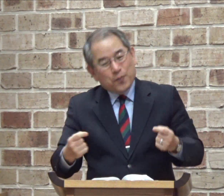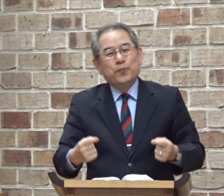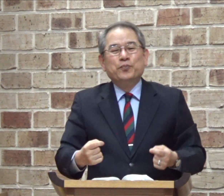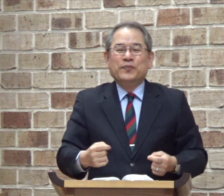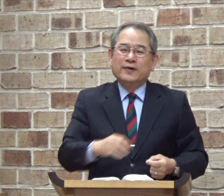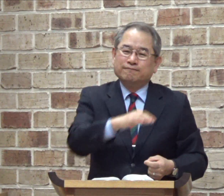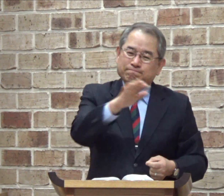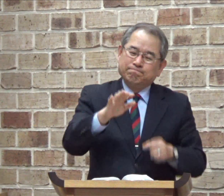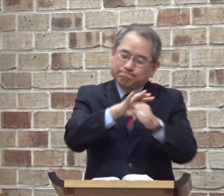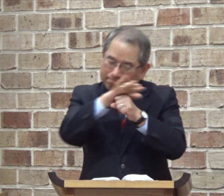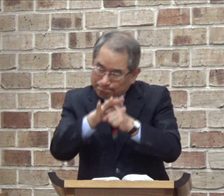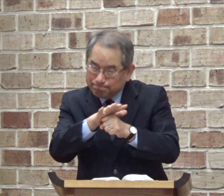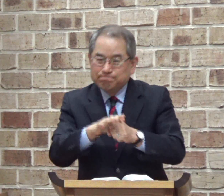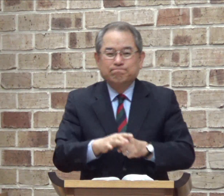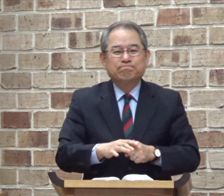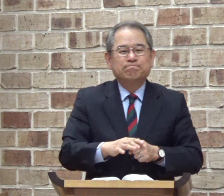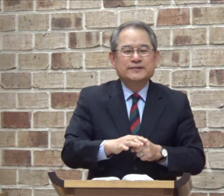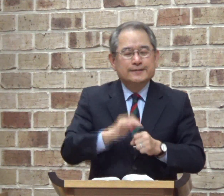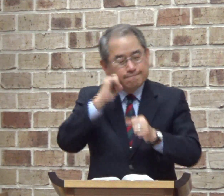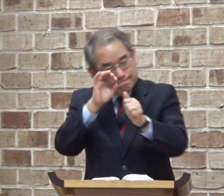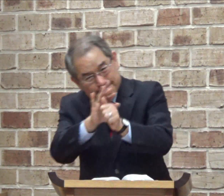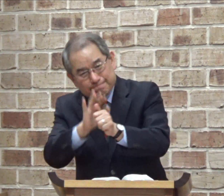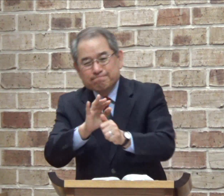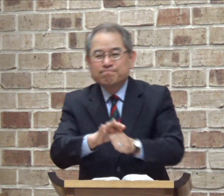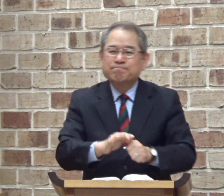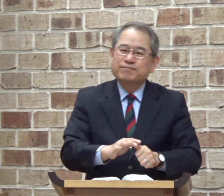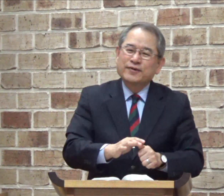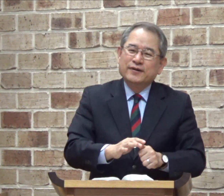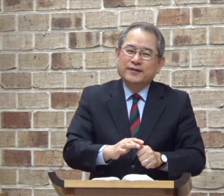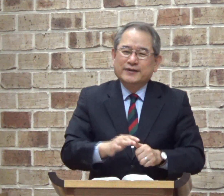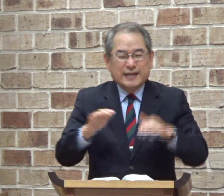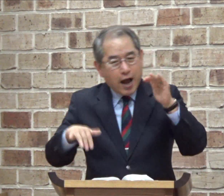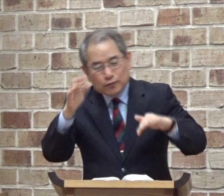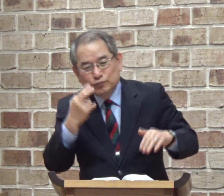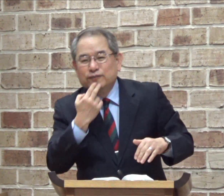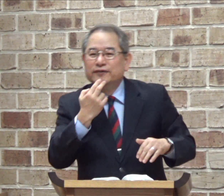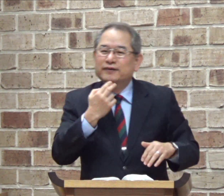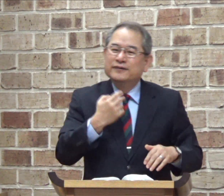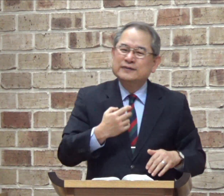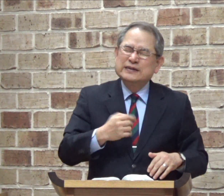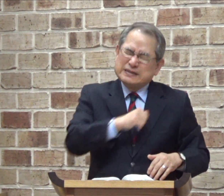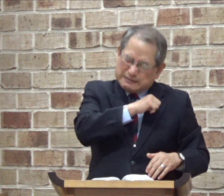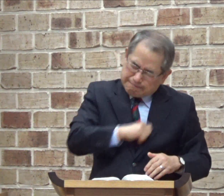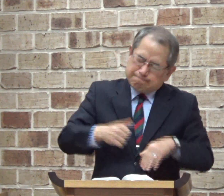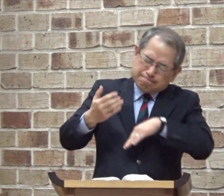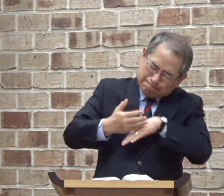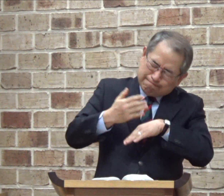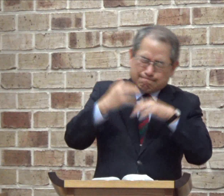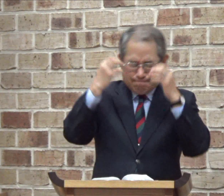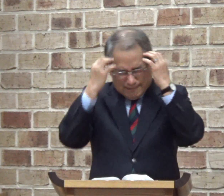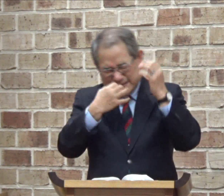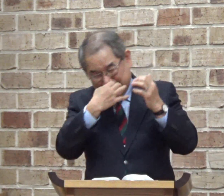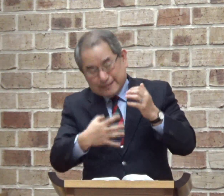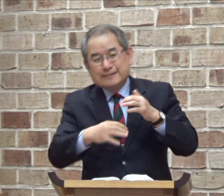그러면 하나님이 보시고 감동하시지 않겠습니까? 하나님 감동하셔야 여러분 삶이 축복됩니다.